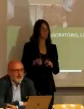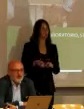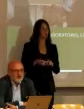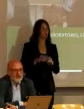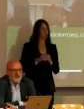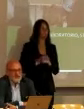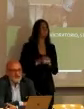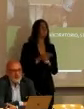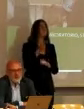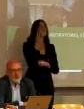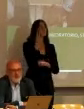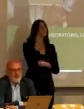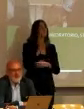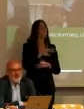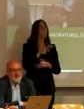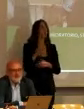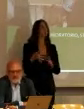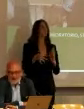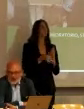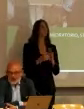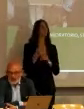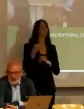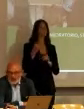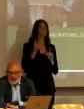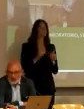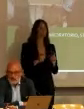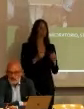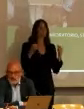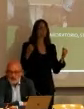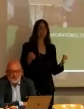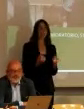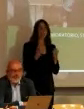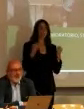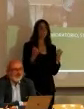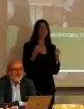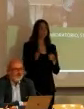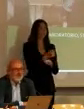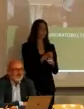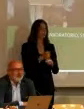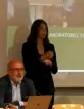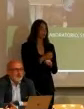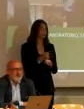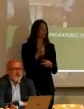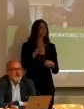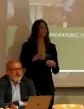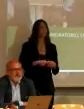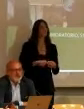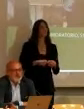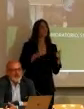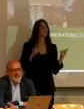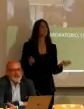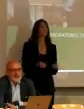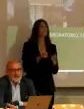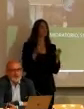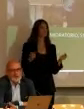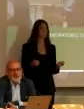punto di forza, che sono le attività di laboratorio, di stage e di tirocini, cioè quello che